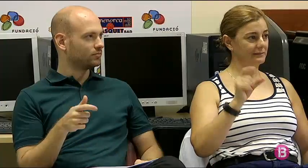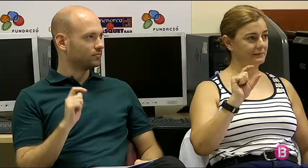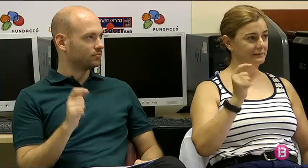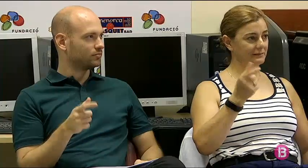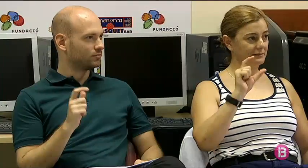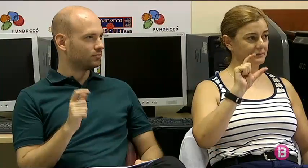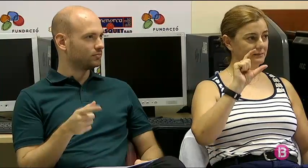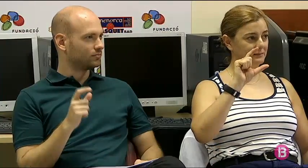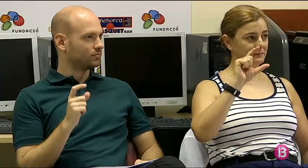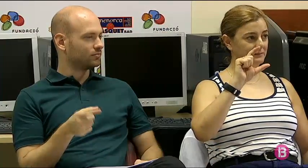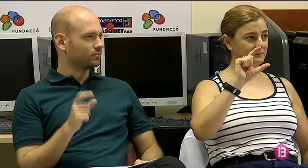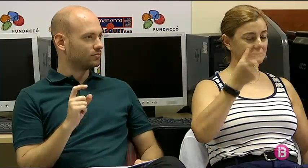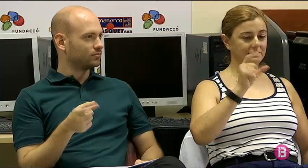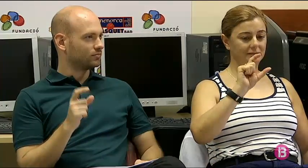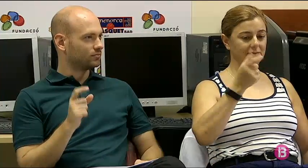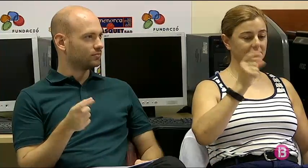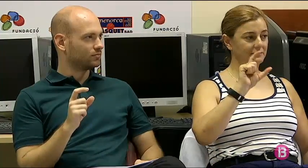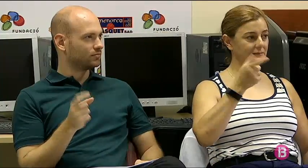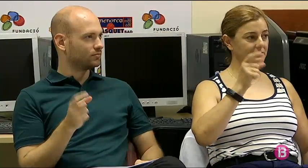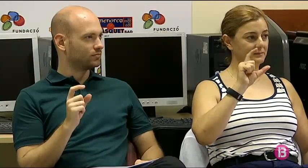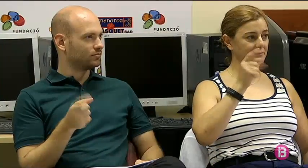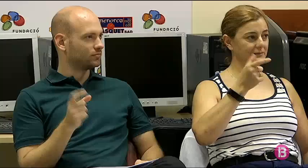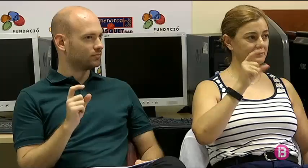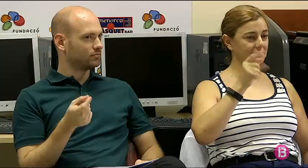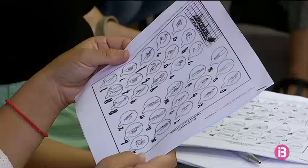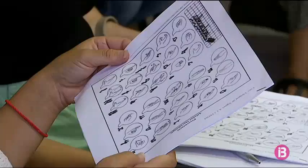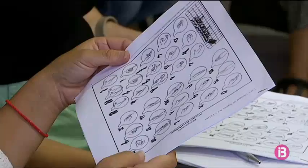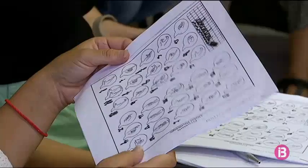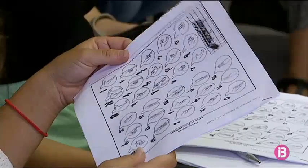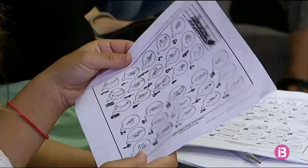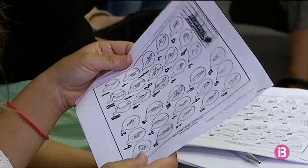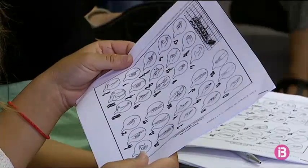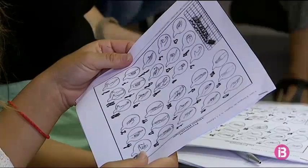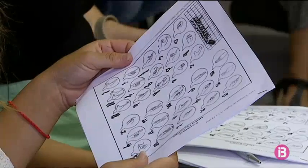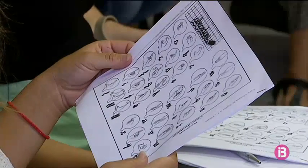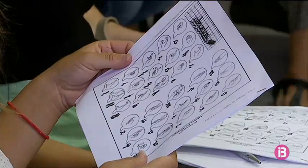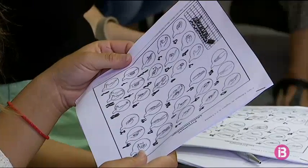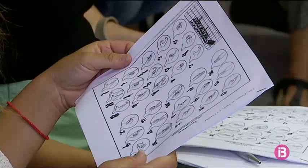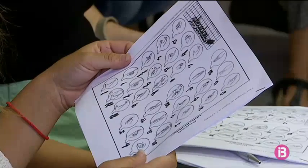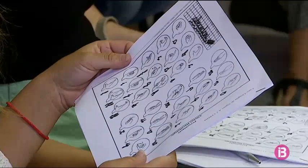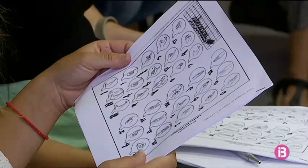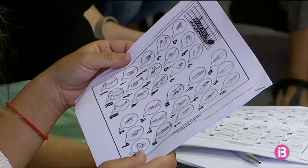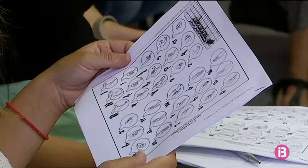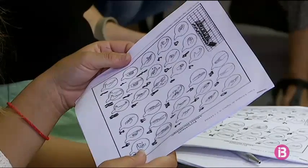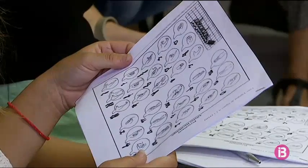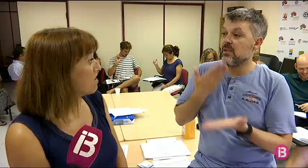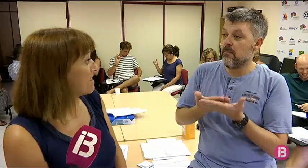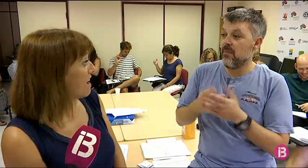particularitats de la llengua, de la qual a Menorca només hi ha 3 professors. Clar, per mi són pocs, perquè depèn de la situació. Aquest any hi ha